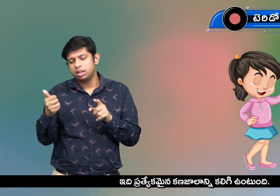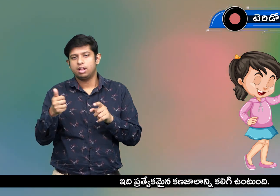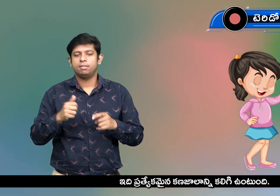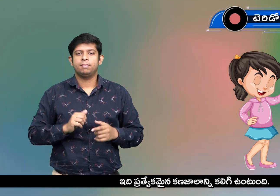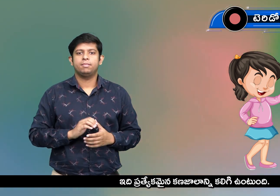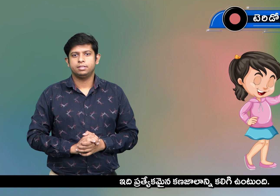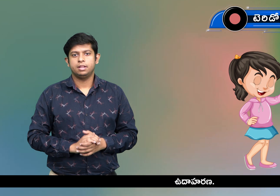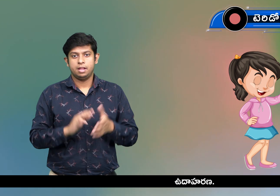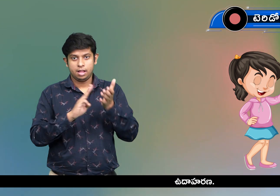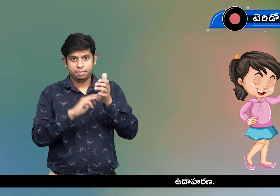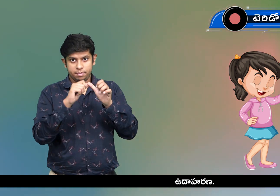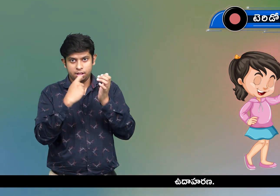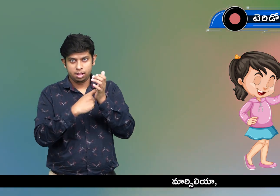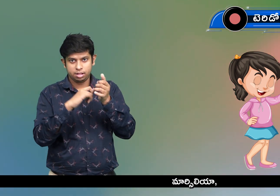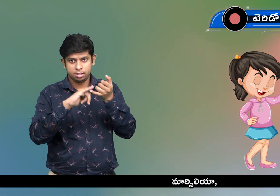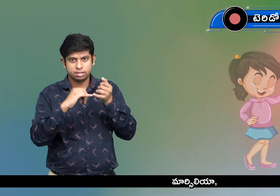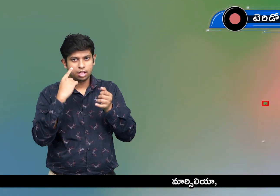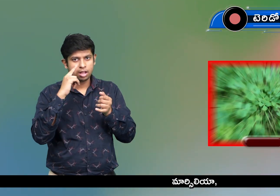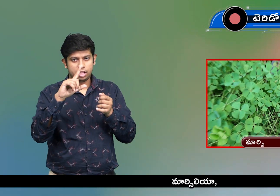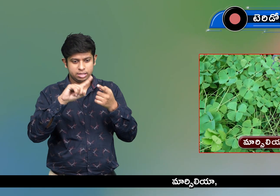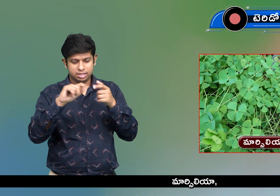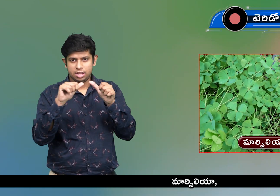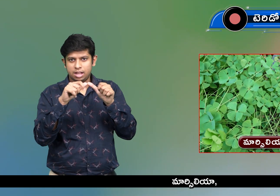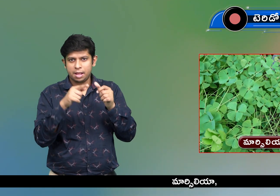ఉంటుంది. ఉదాహరణ మార్సిలియా,